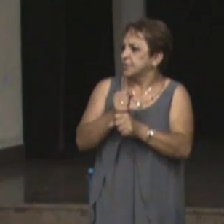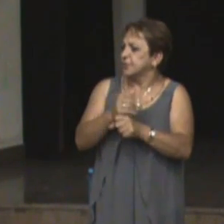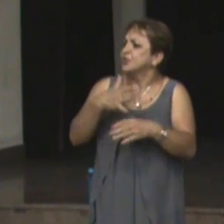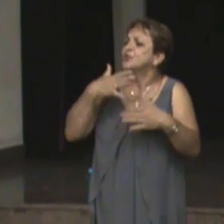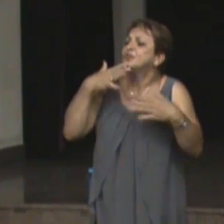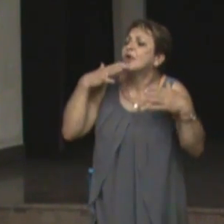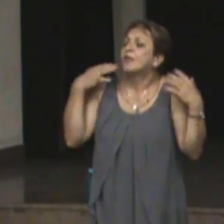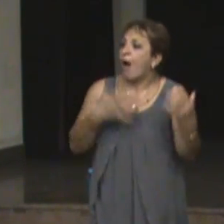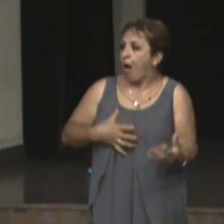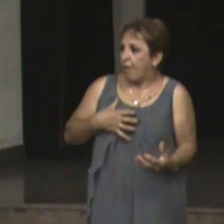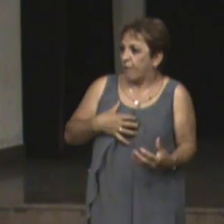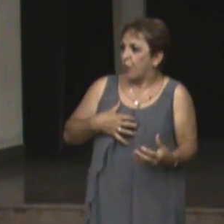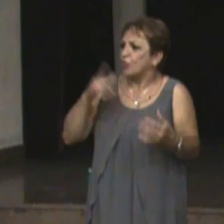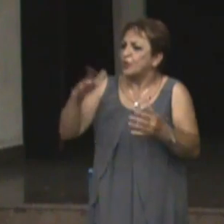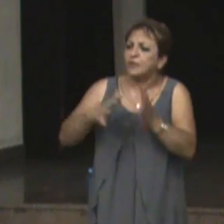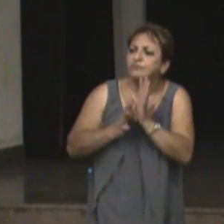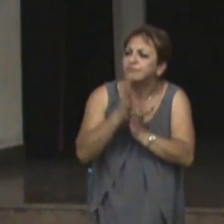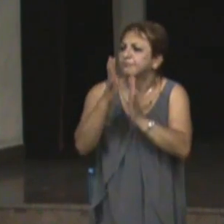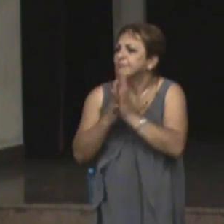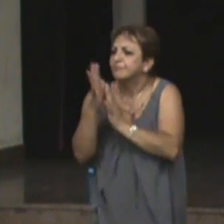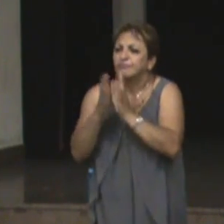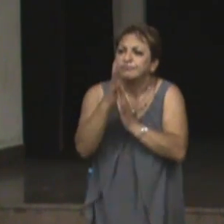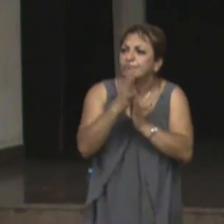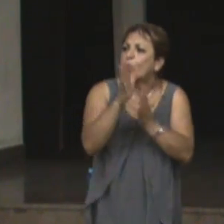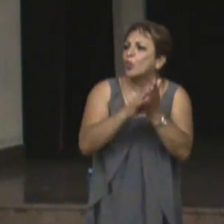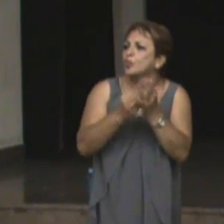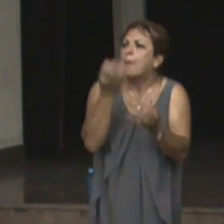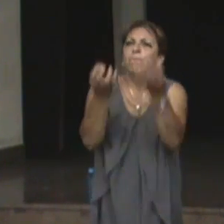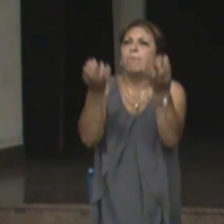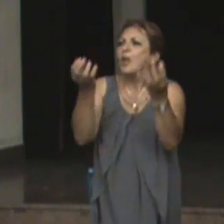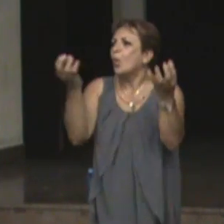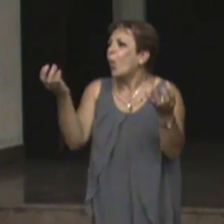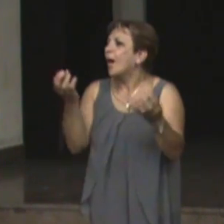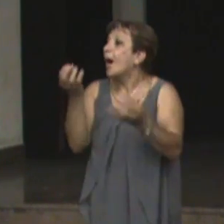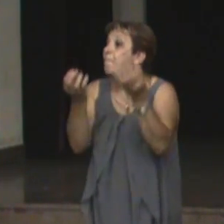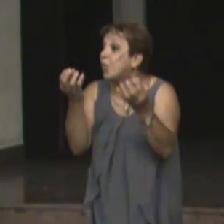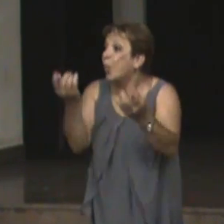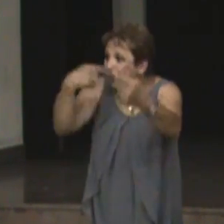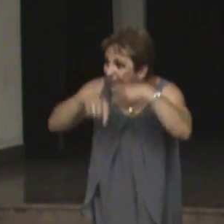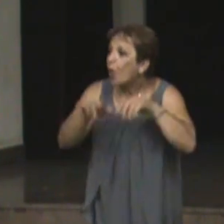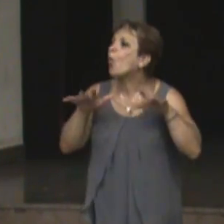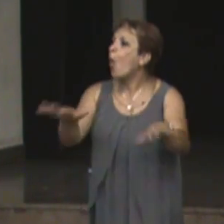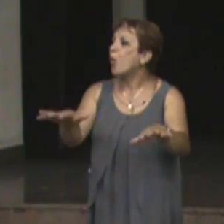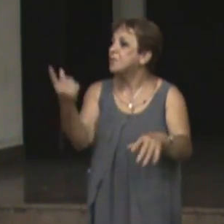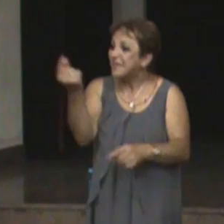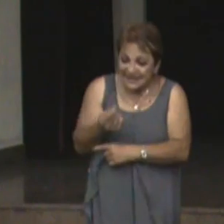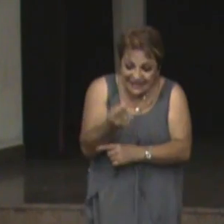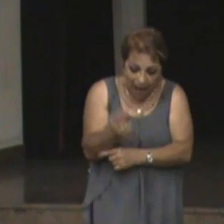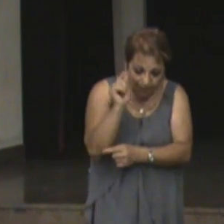պտղաբեր և ինչքան օգնաբեր պտուղ տվեց Քրիստոս ընդամենը այդ մի